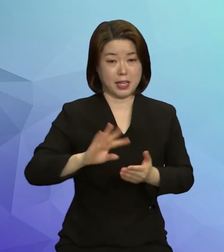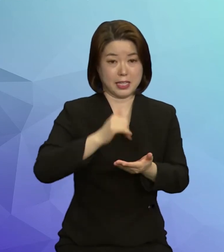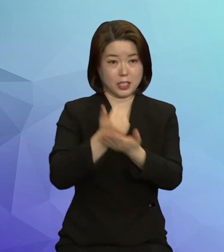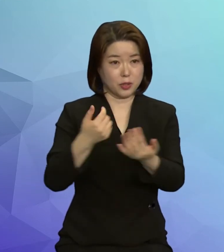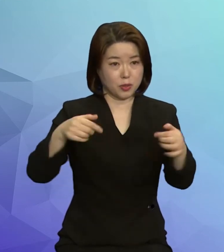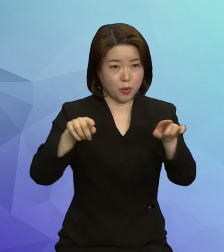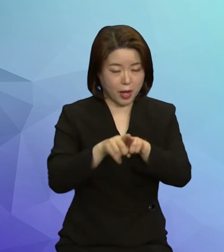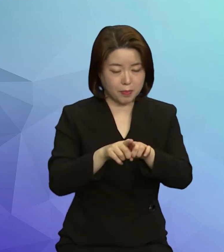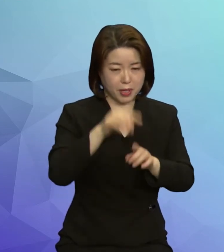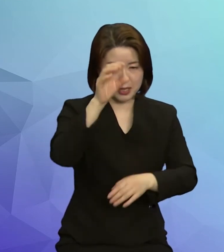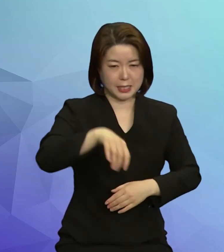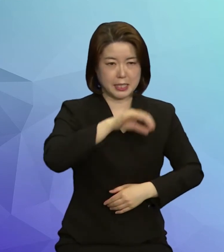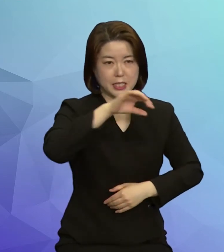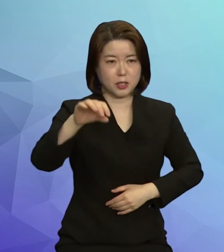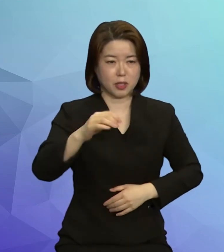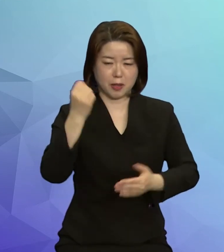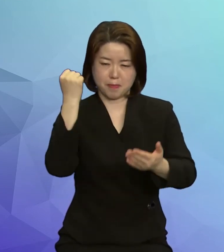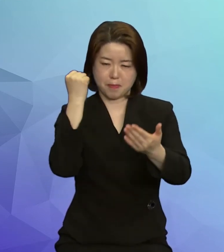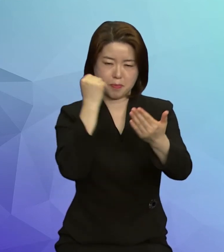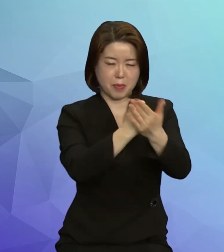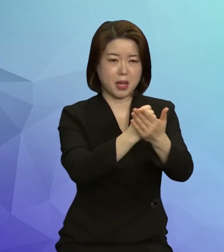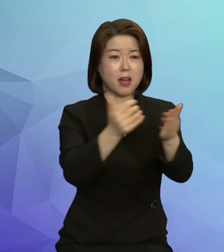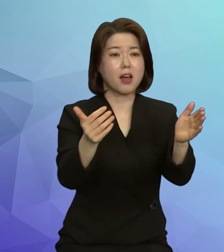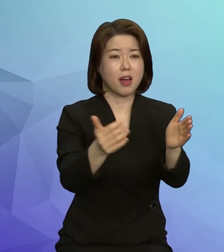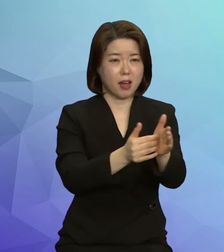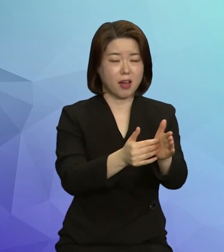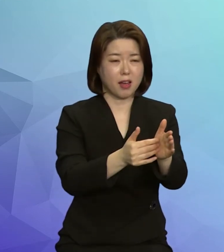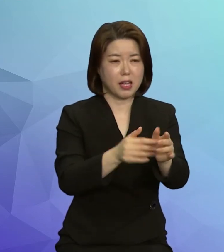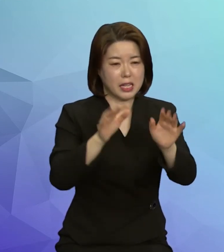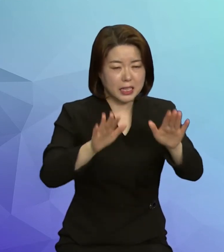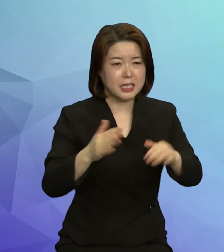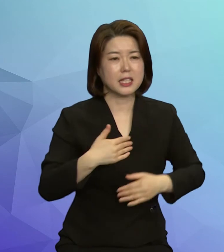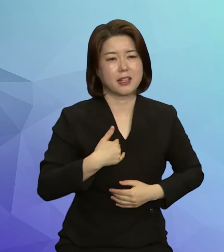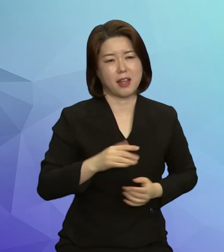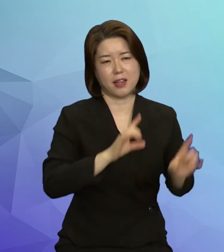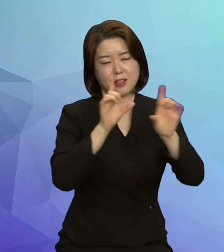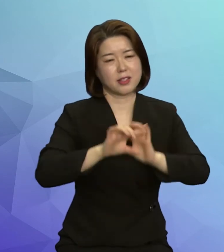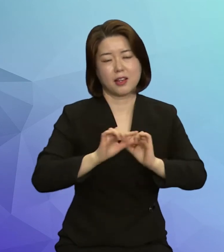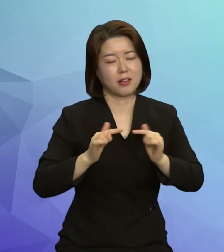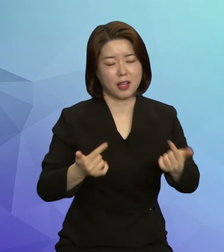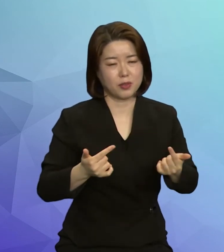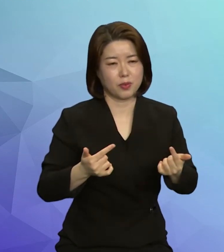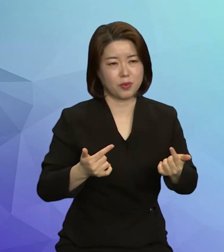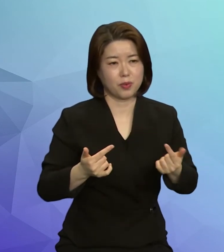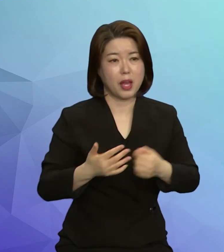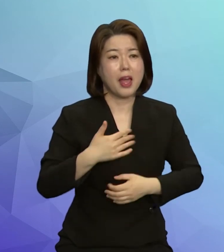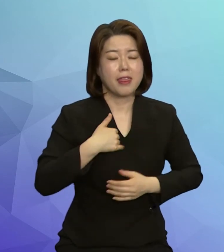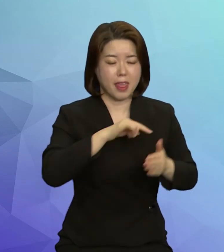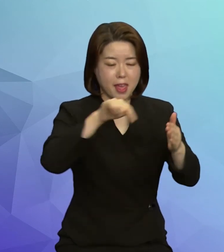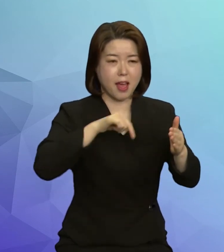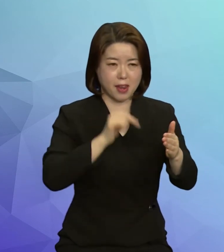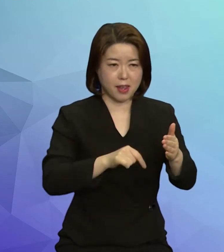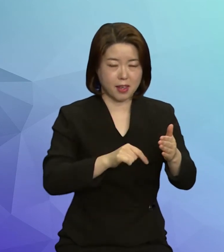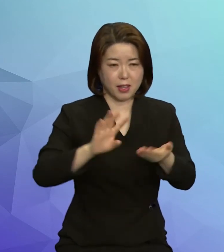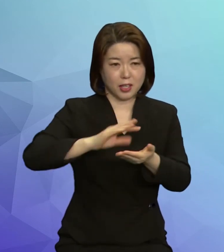내가 그리스도와 함께 십자가에 못 박혔나니 이제는 내가 사는 것이 아니요 내